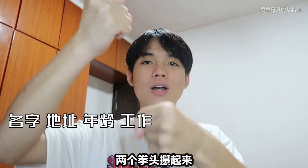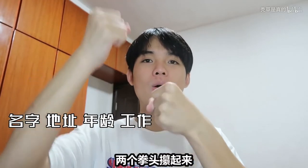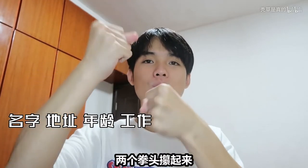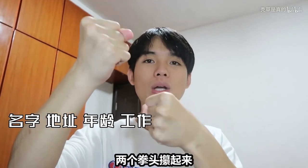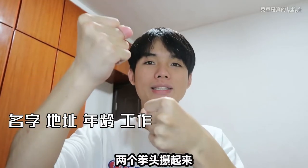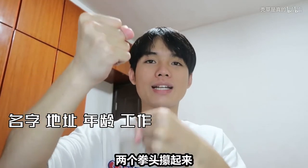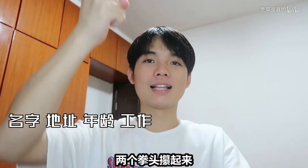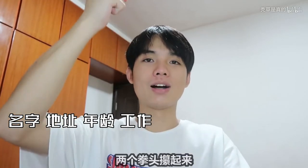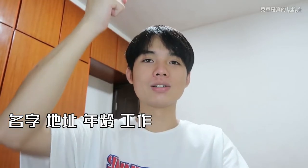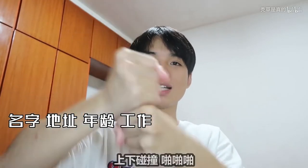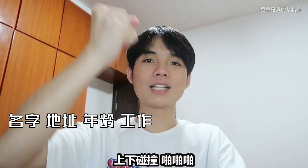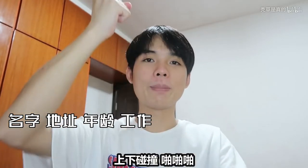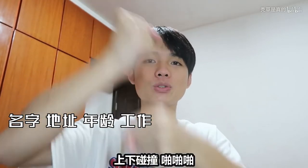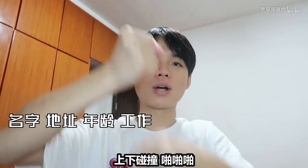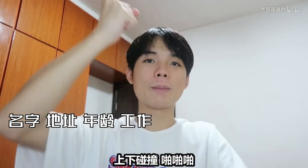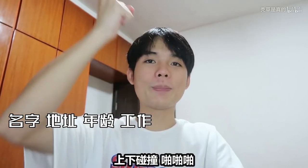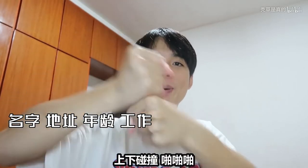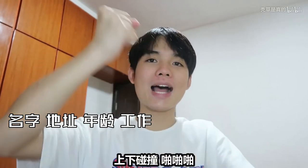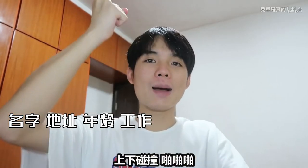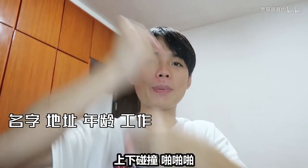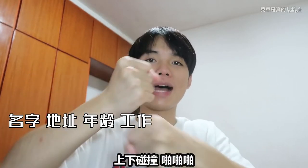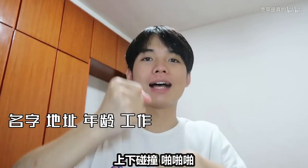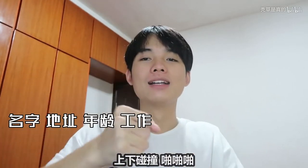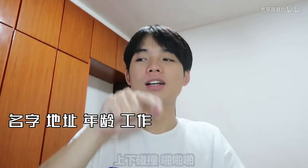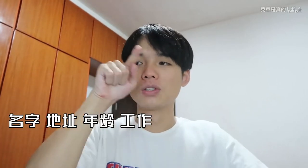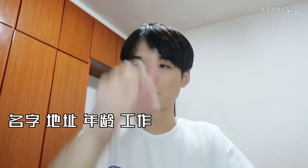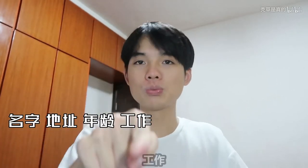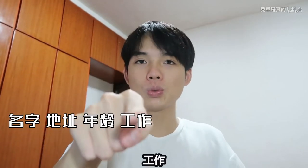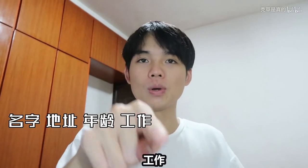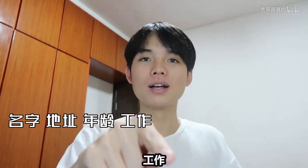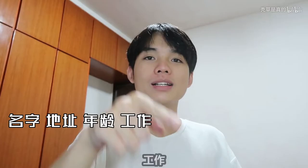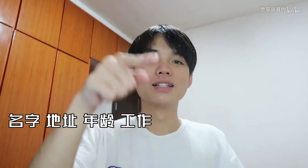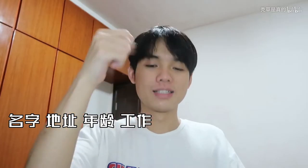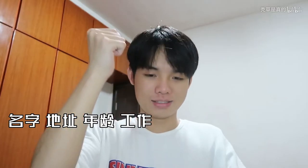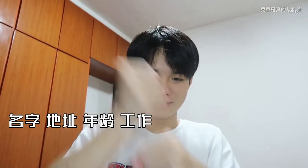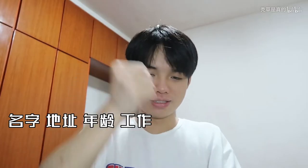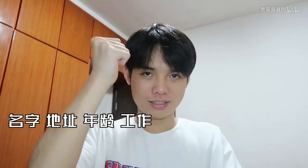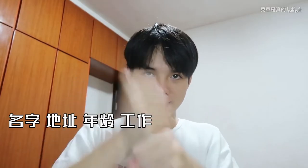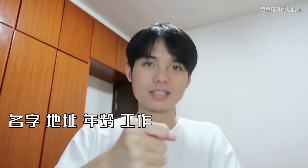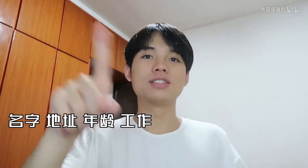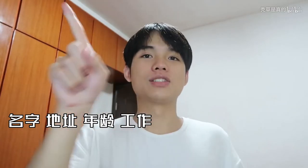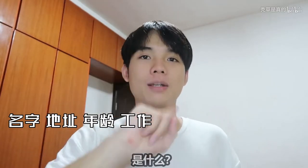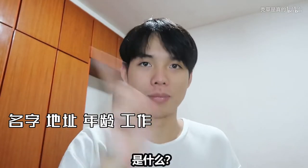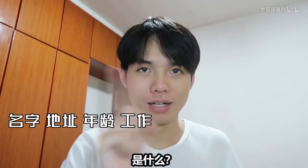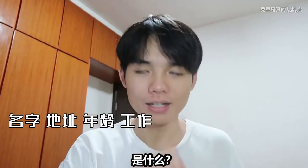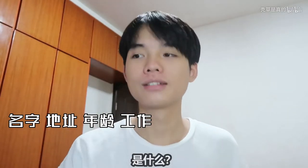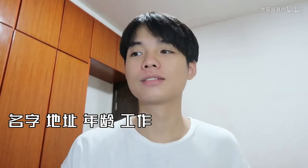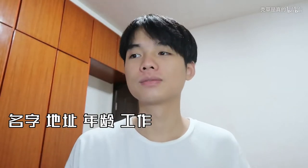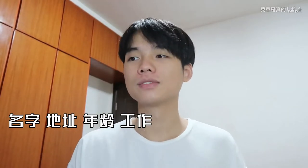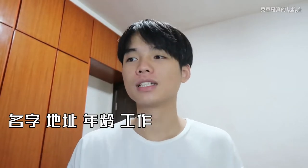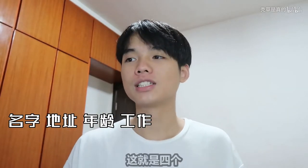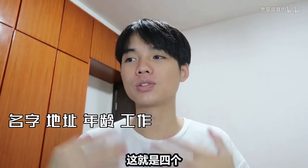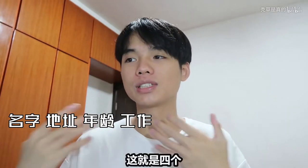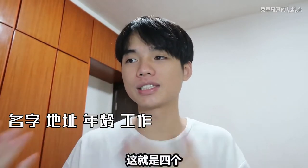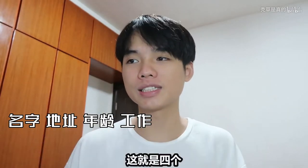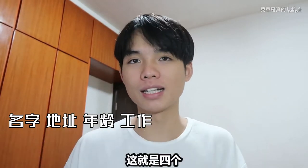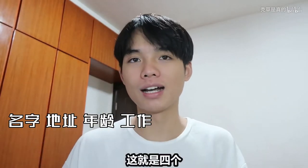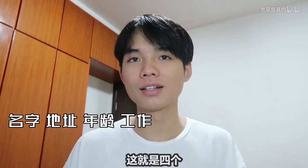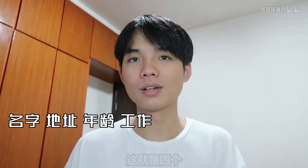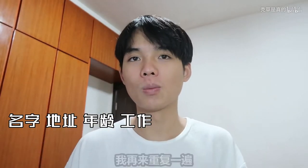头转起来，然后上下碰撞，啪啪，工作是什么？这就是四个，我